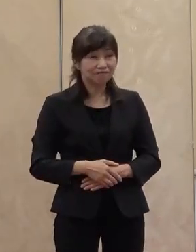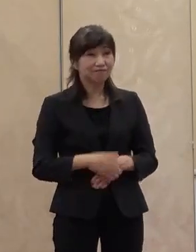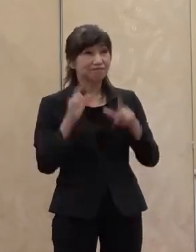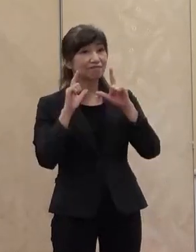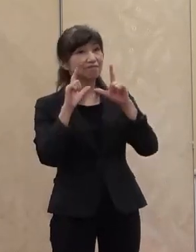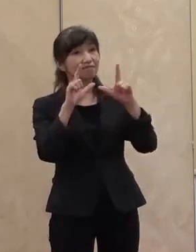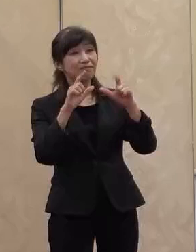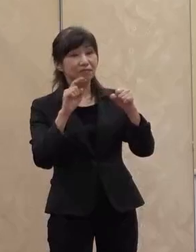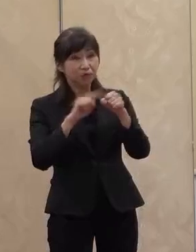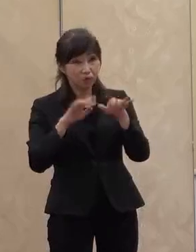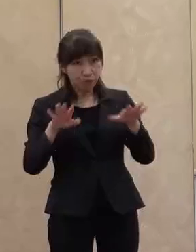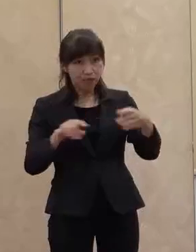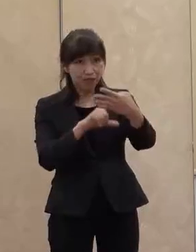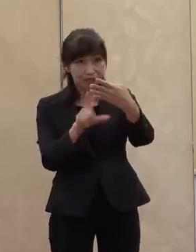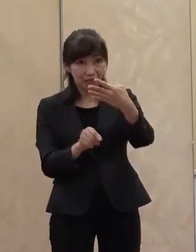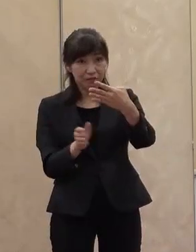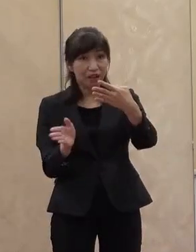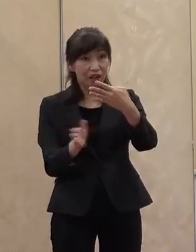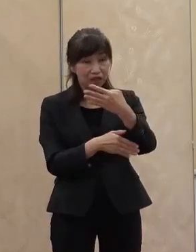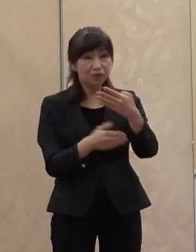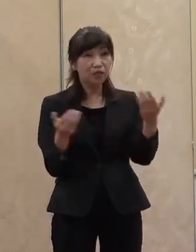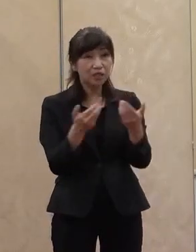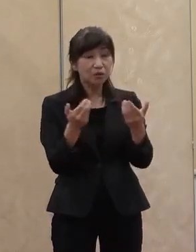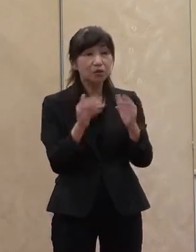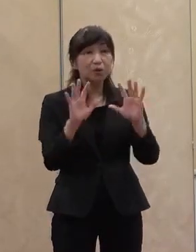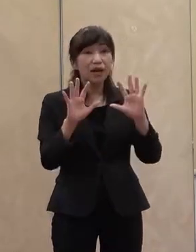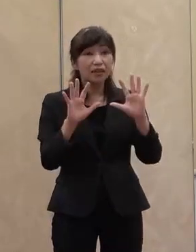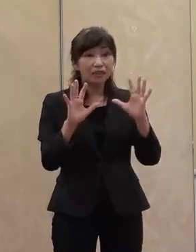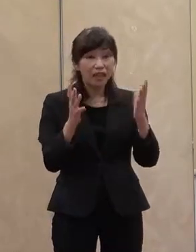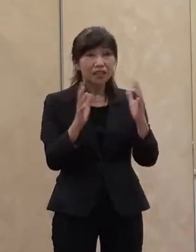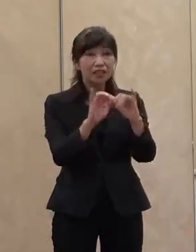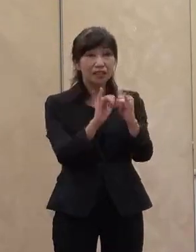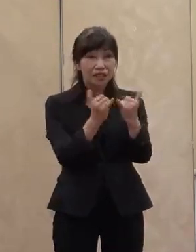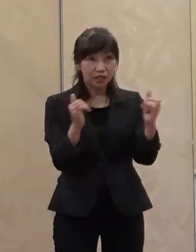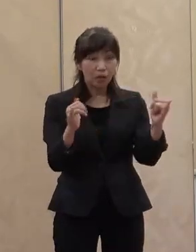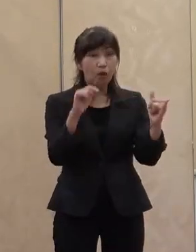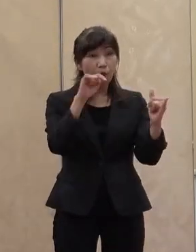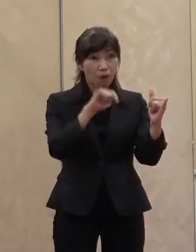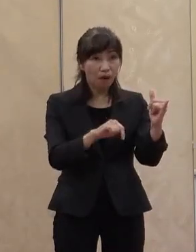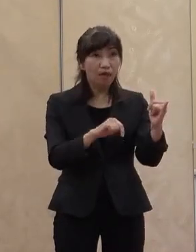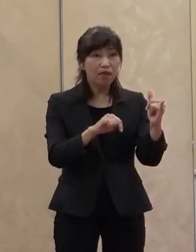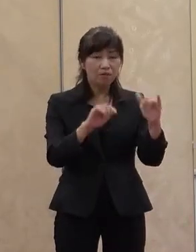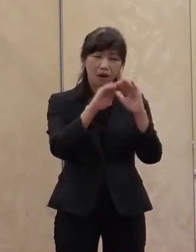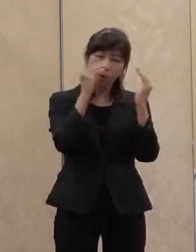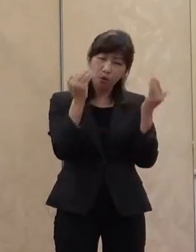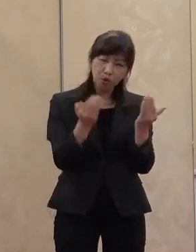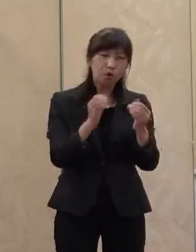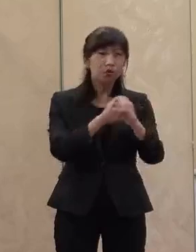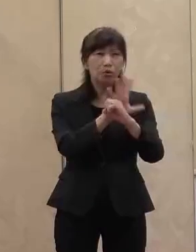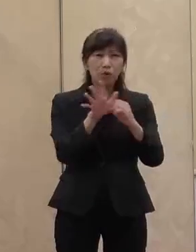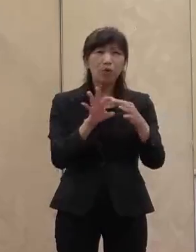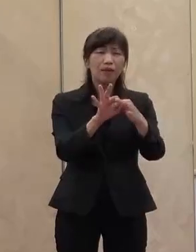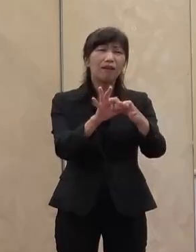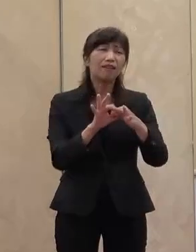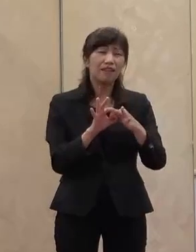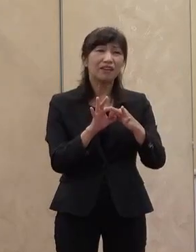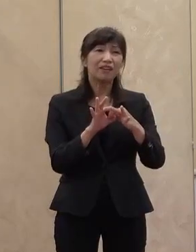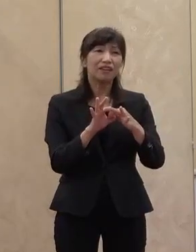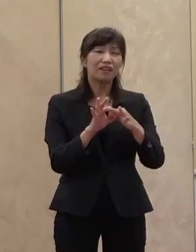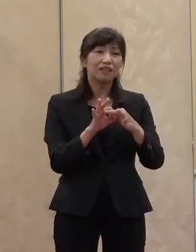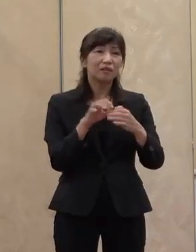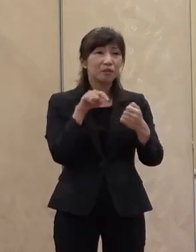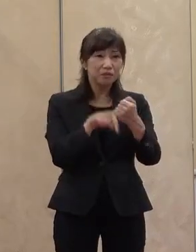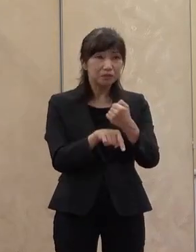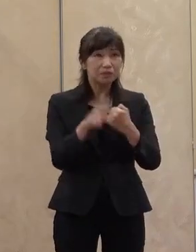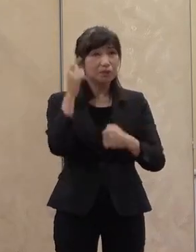まず4月、今年の4月以降に失業した方、これはまあほぼコロナによって失業した方だろうということなんで、まあ、条件